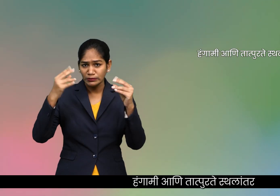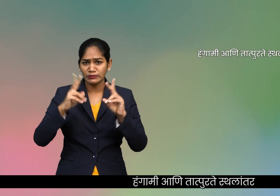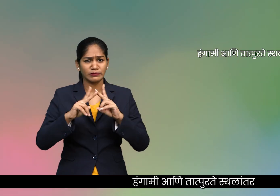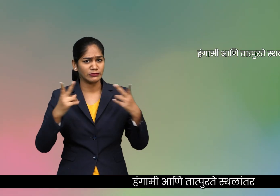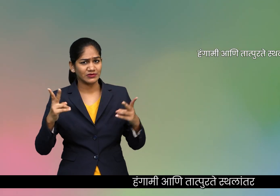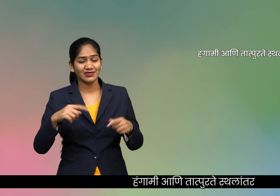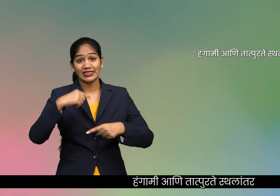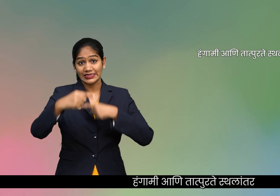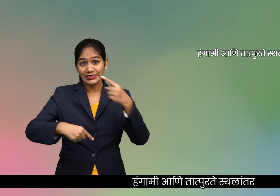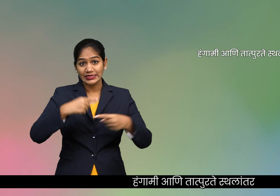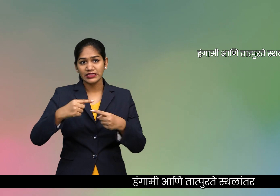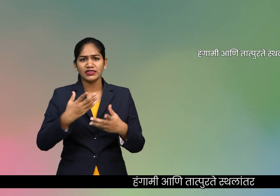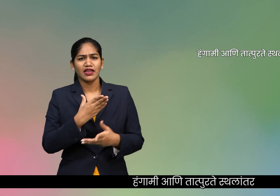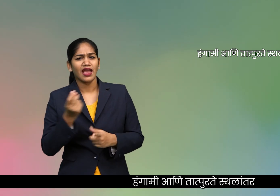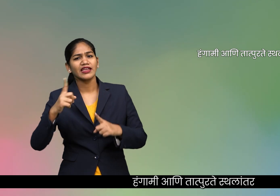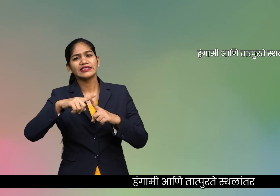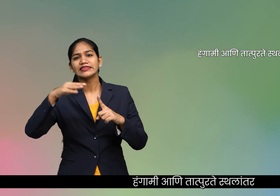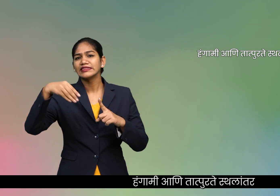हंगामी आणि तात्पुरते स्थलांतर,